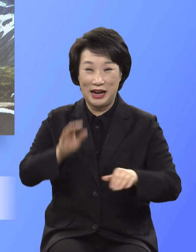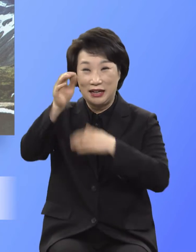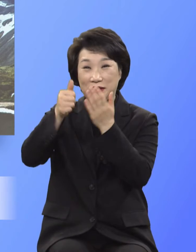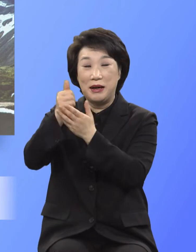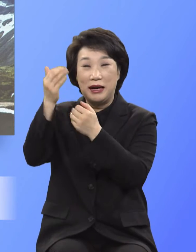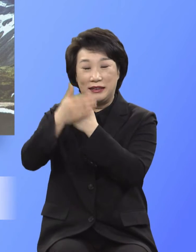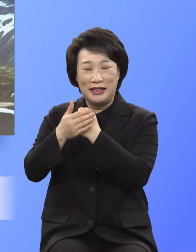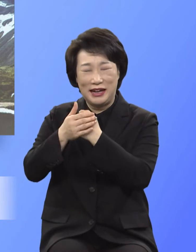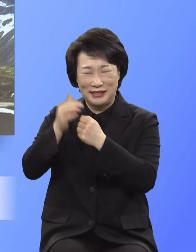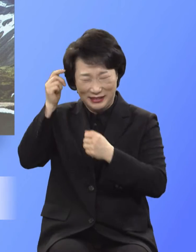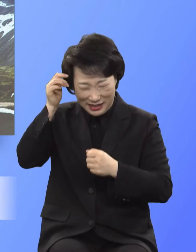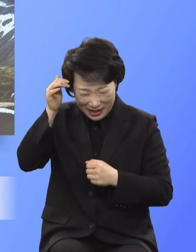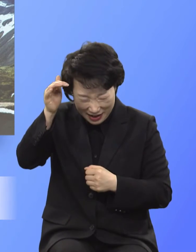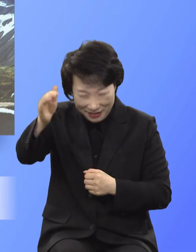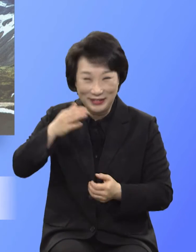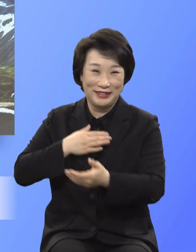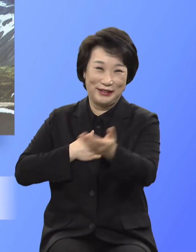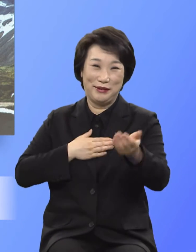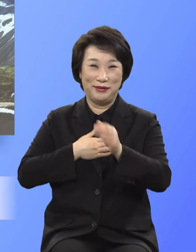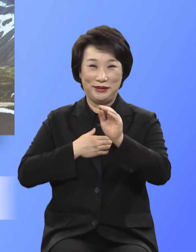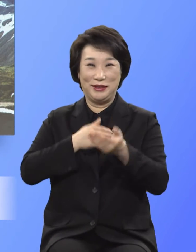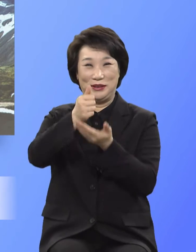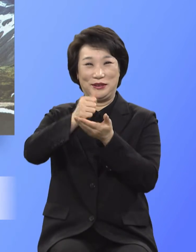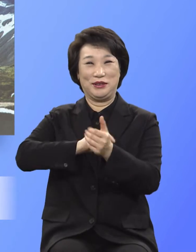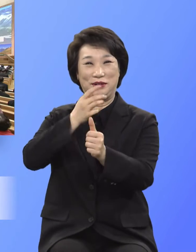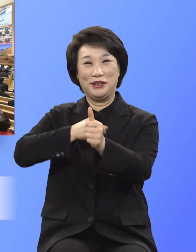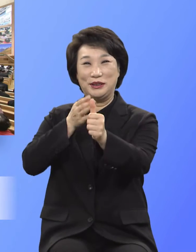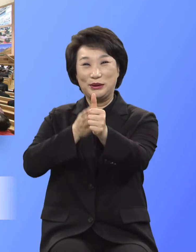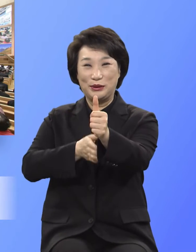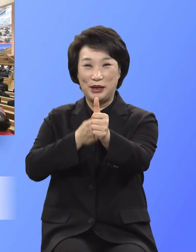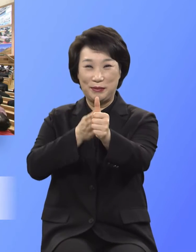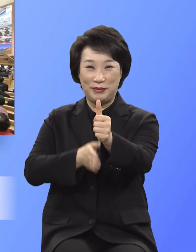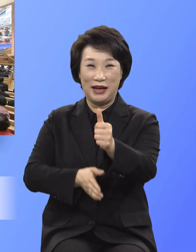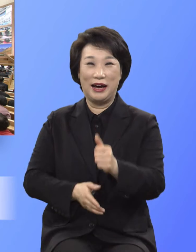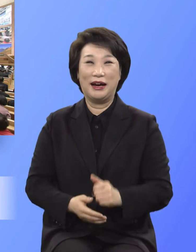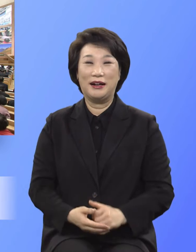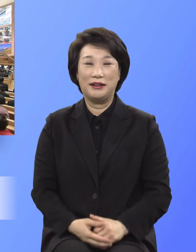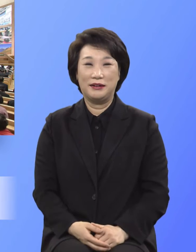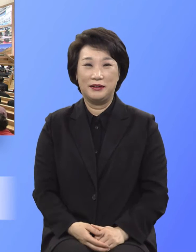하나님의 은혜가 사무치는 여러분 되기를 주님의 이름으로 축원합니다.